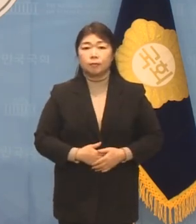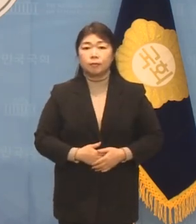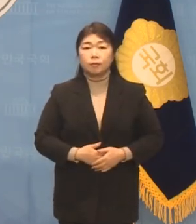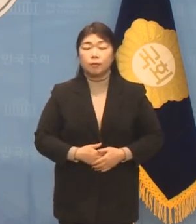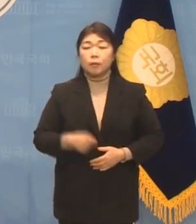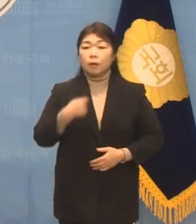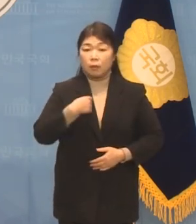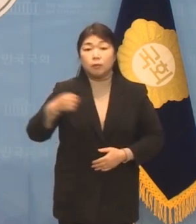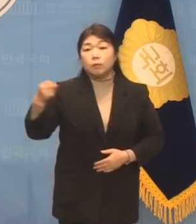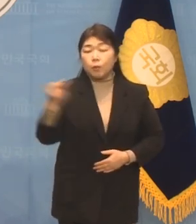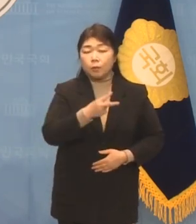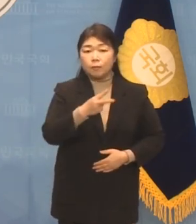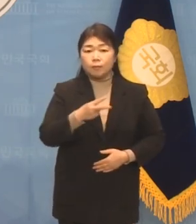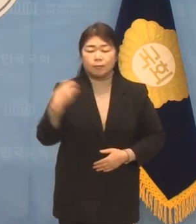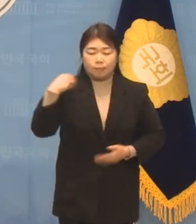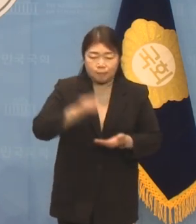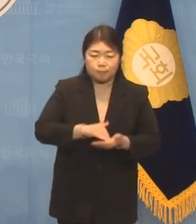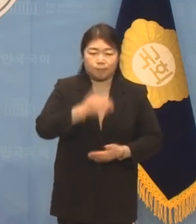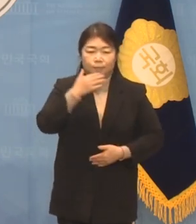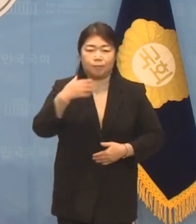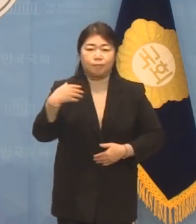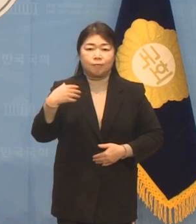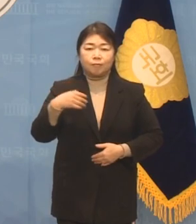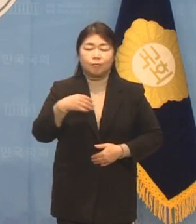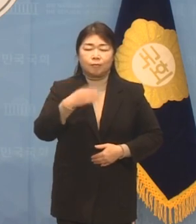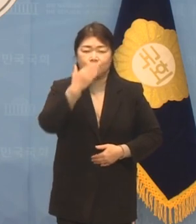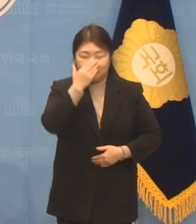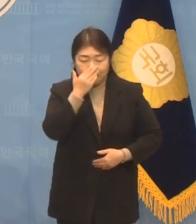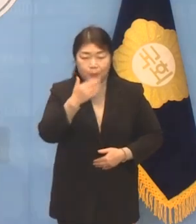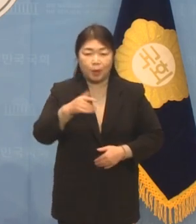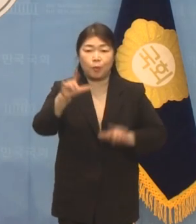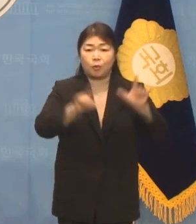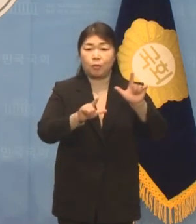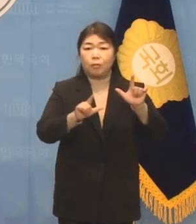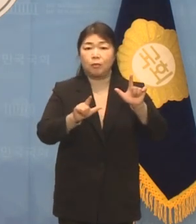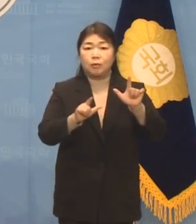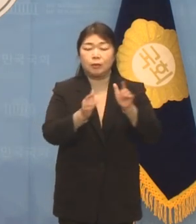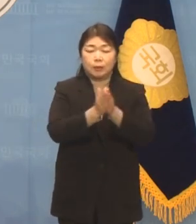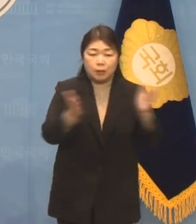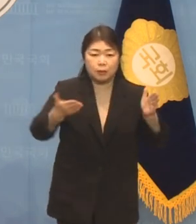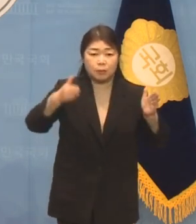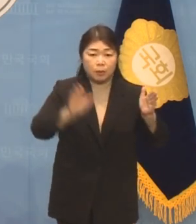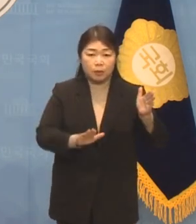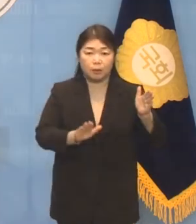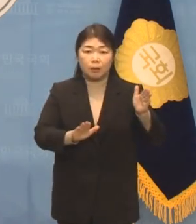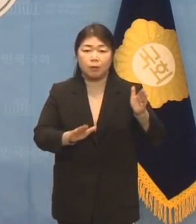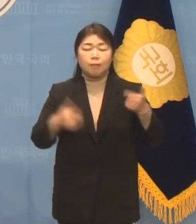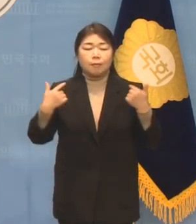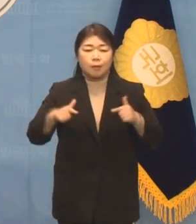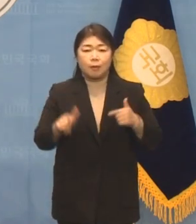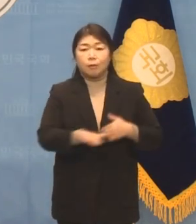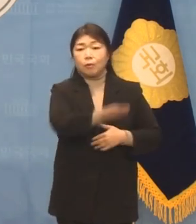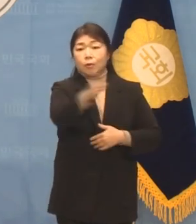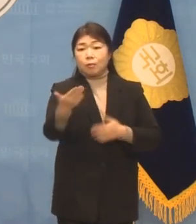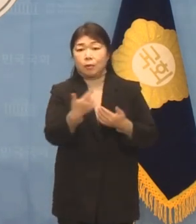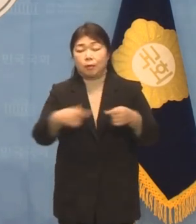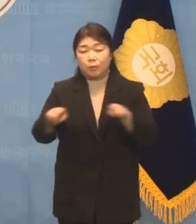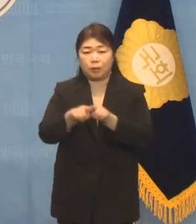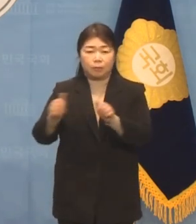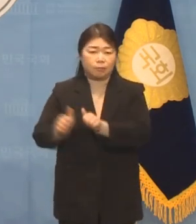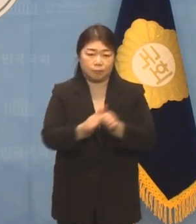저는 또 백의종군의 길을 택하지만 저는 언제나 여러분 곁에 남아있을